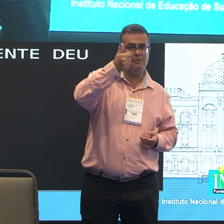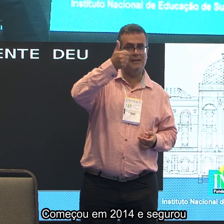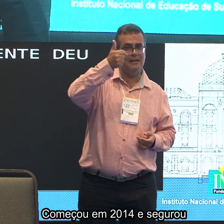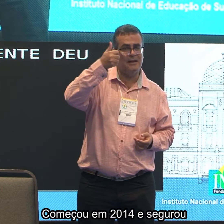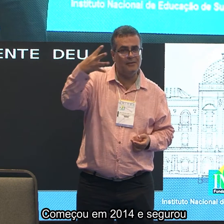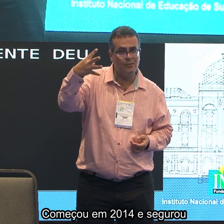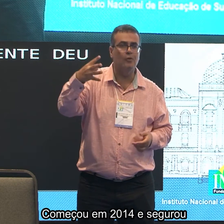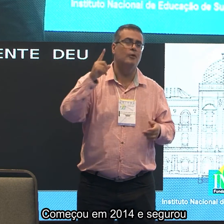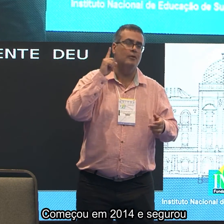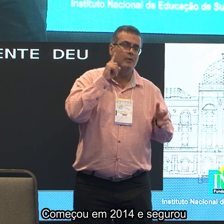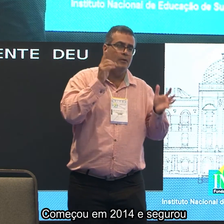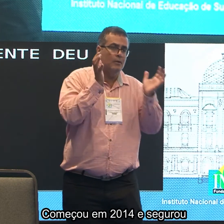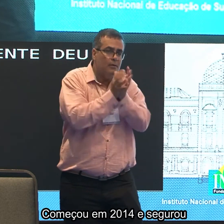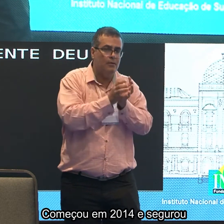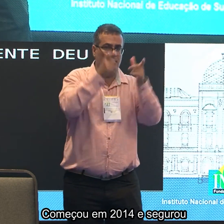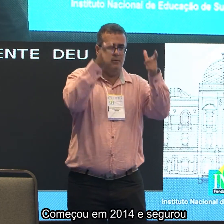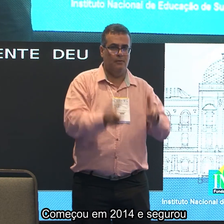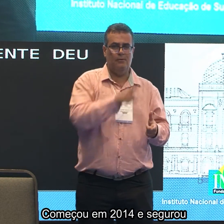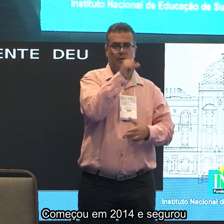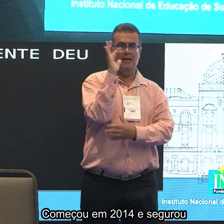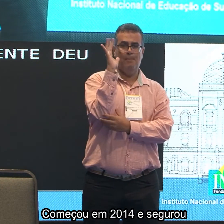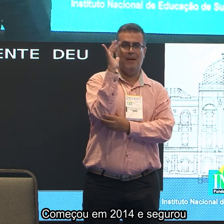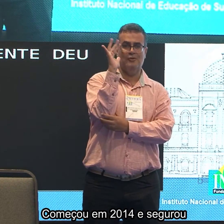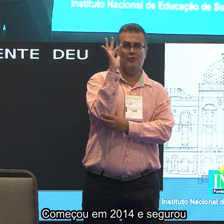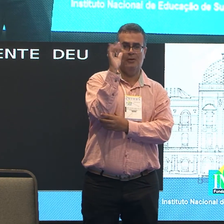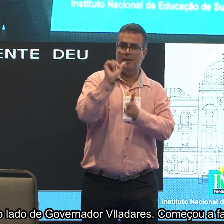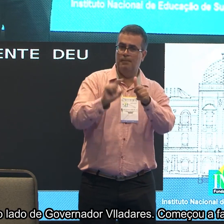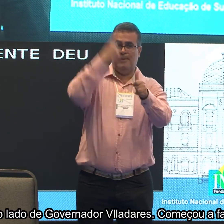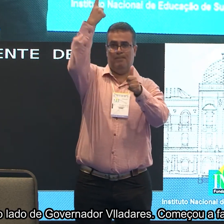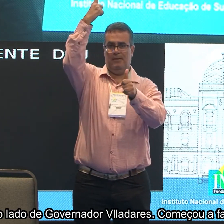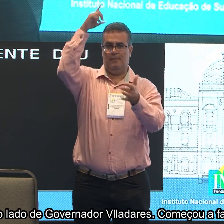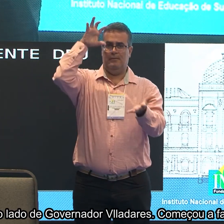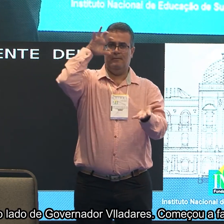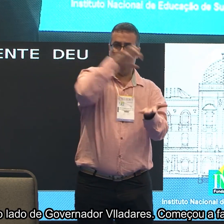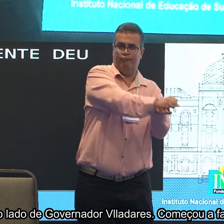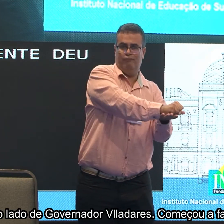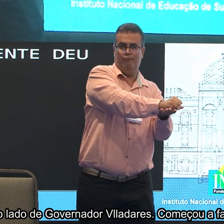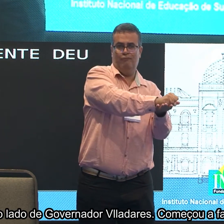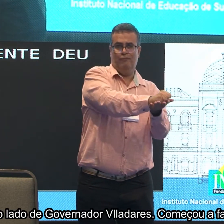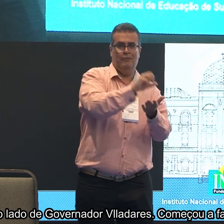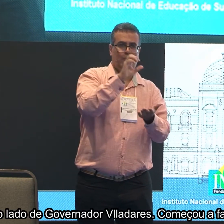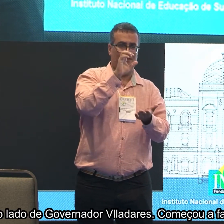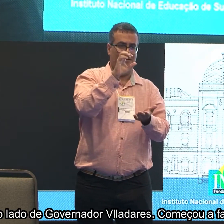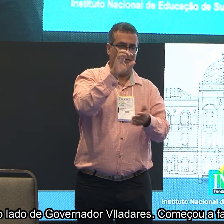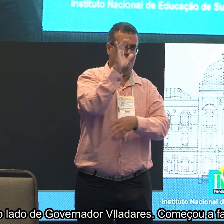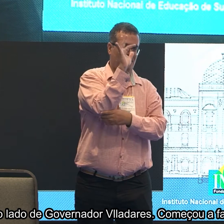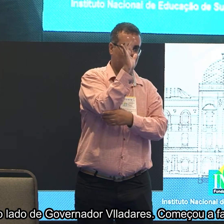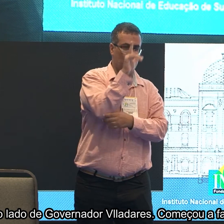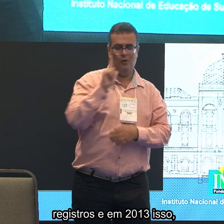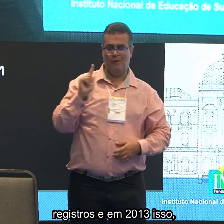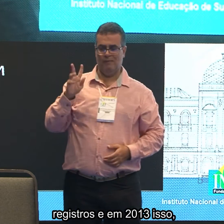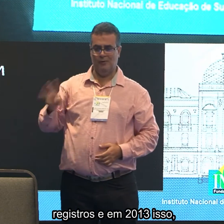E também começou em 2014, esse grupo lá de Governador Valadares começou a fazer esses